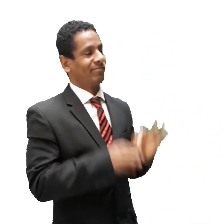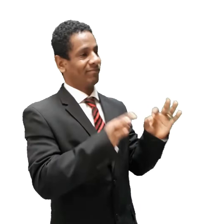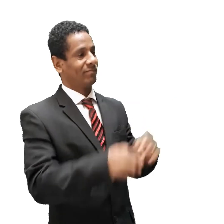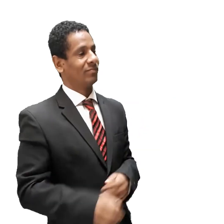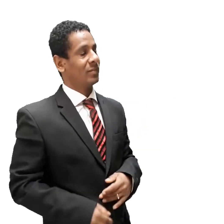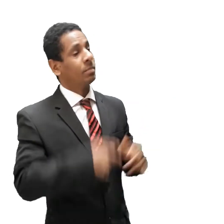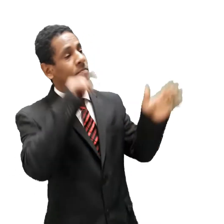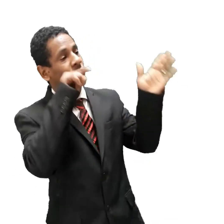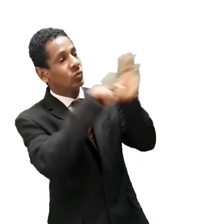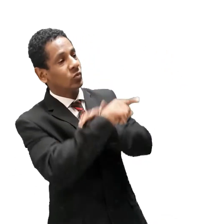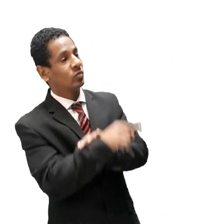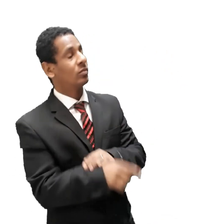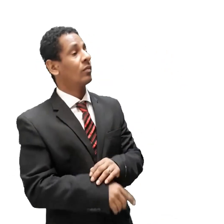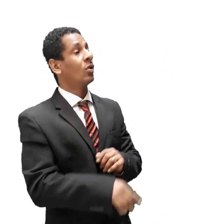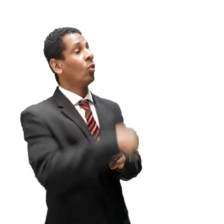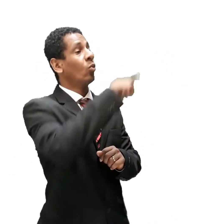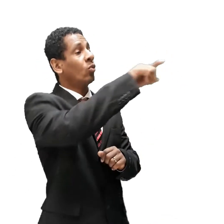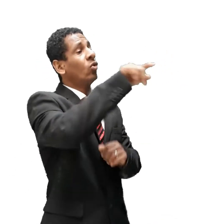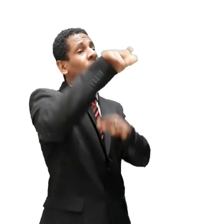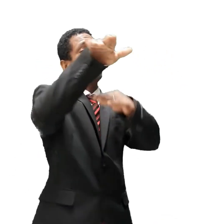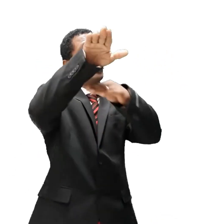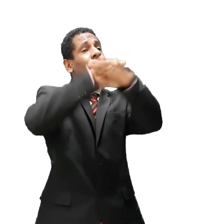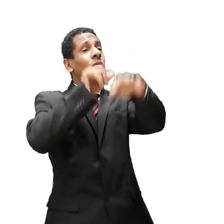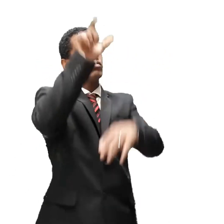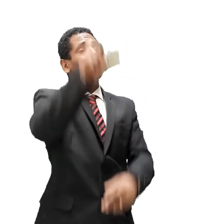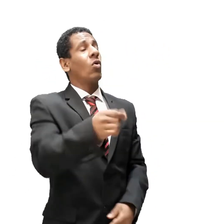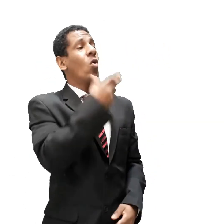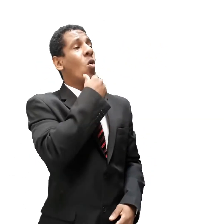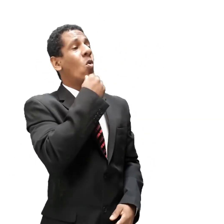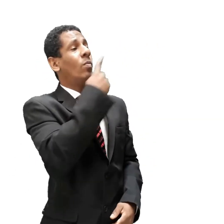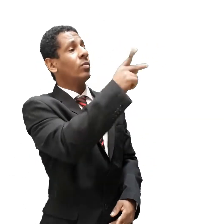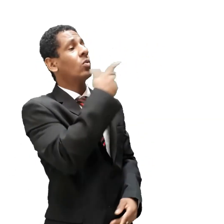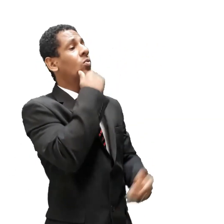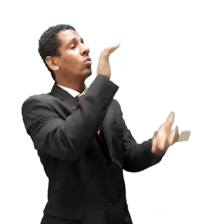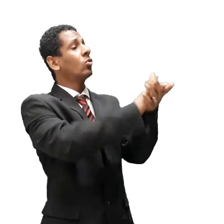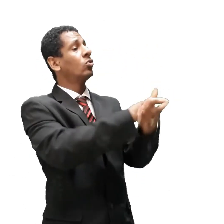E o Senhor Jesus falou assim: chama o seu esposo.